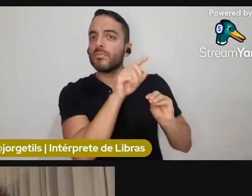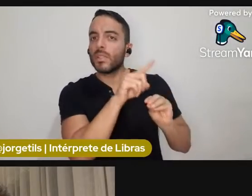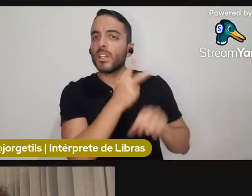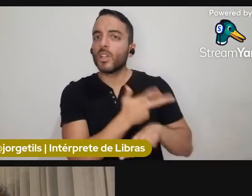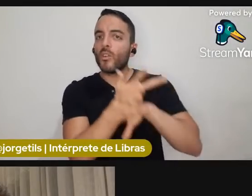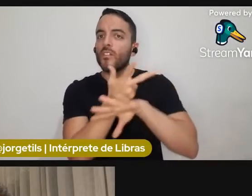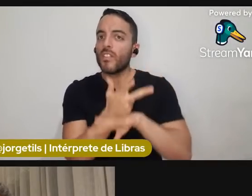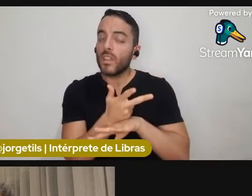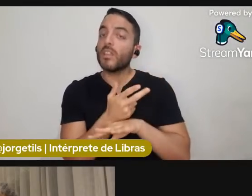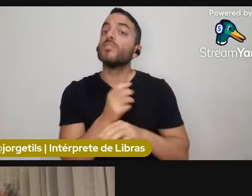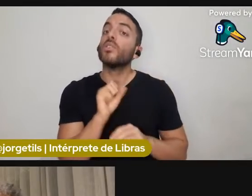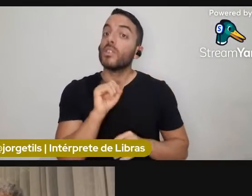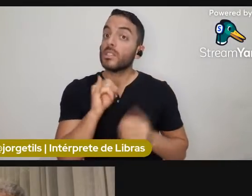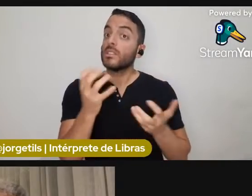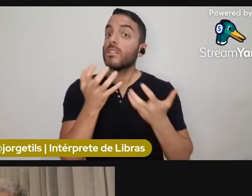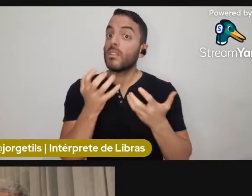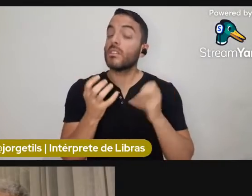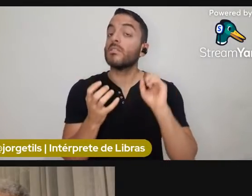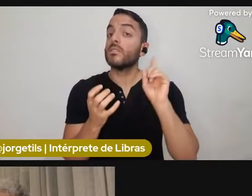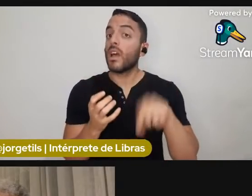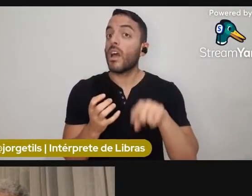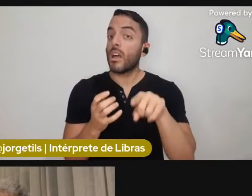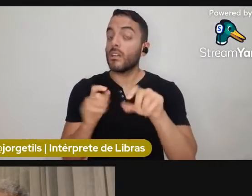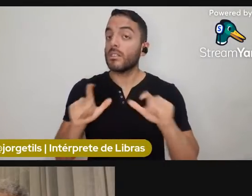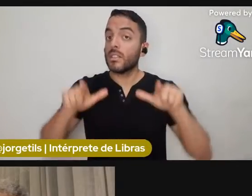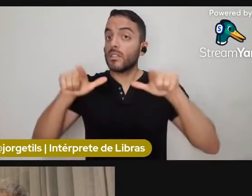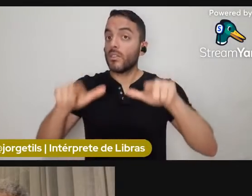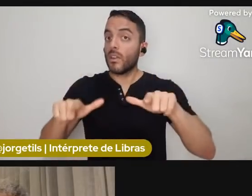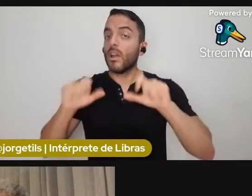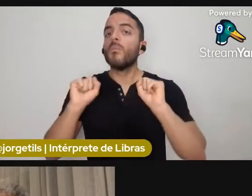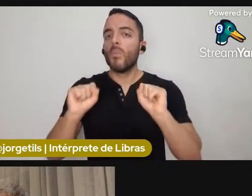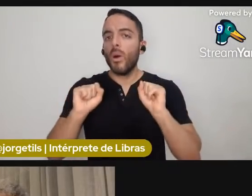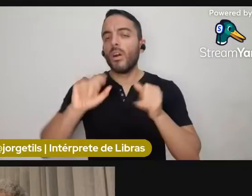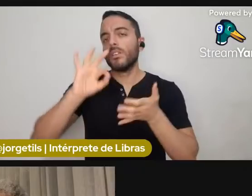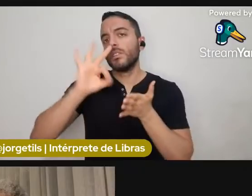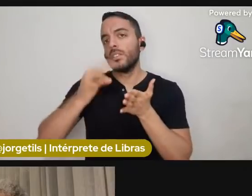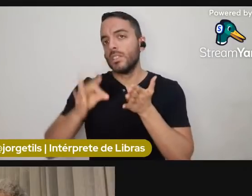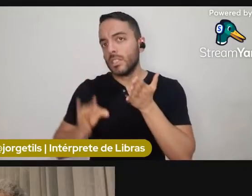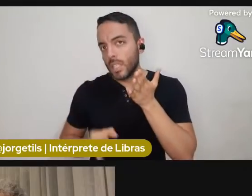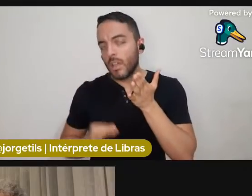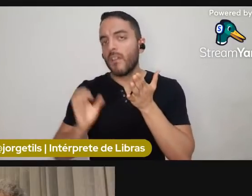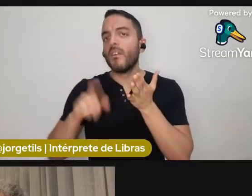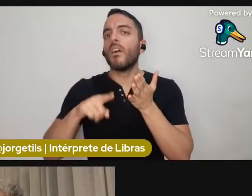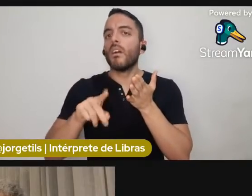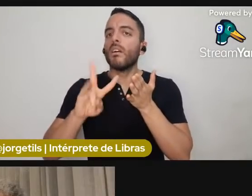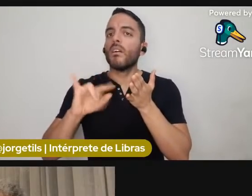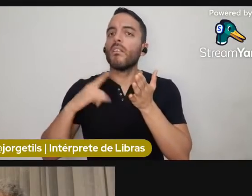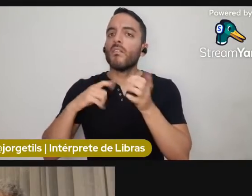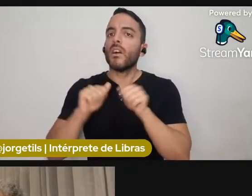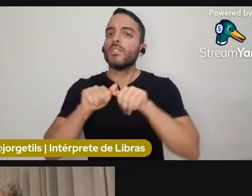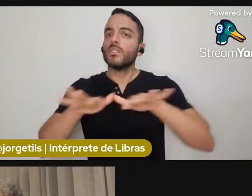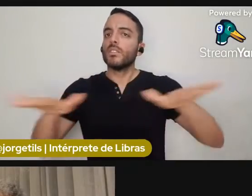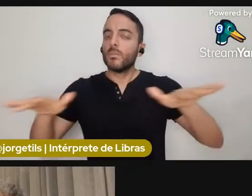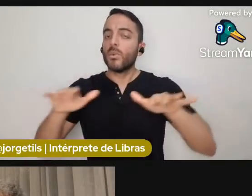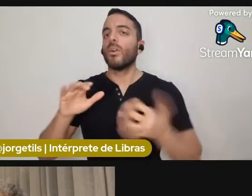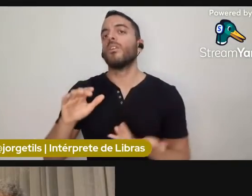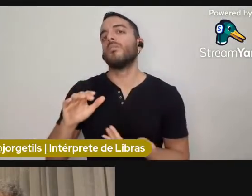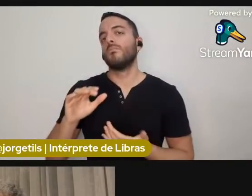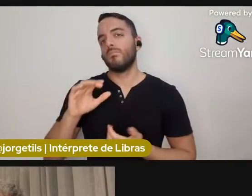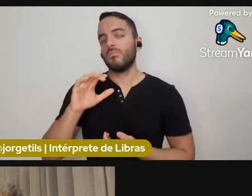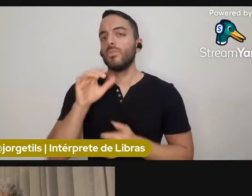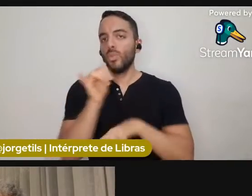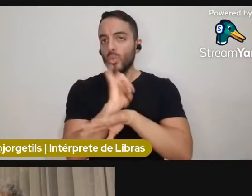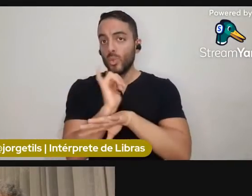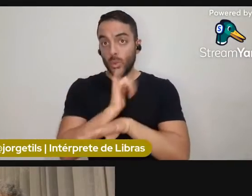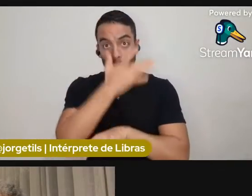se inscreva na lista que a gente vai distribuir no chat do YouTube. As pessoas só estão tendo